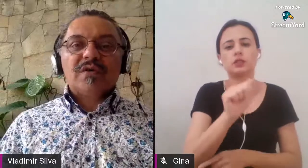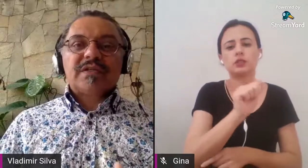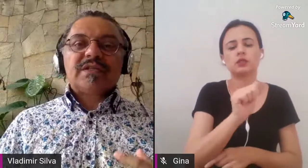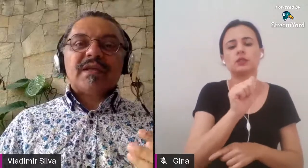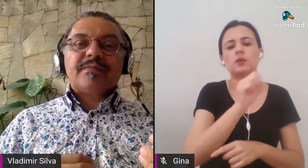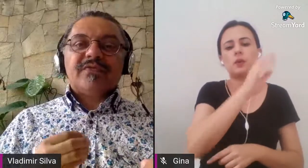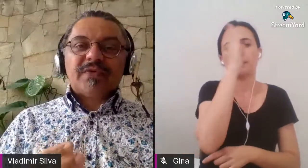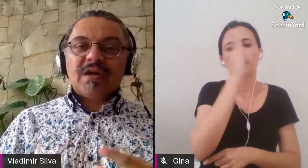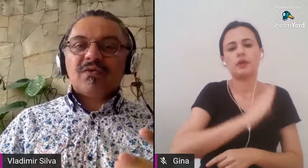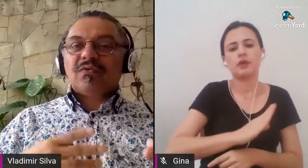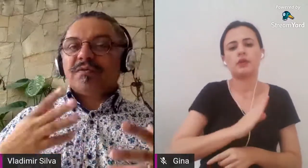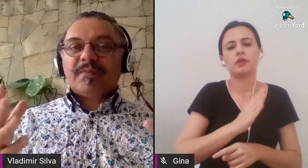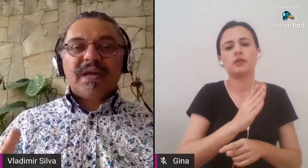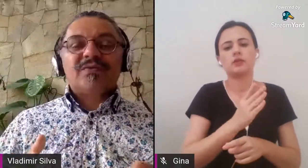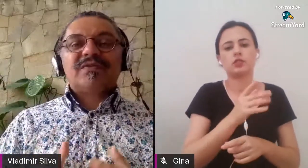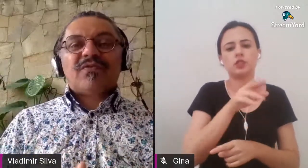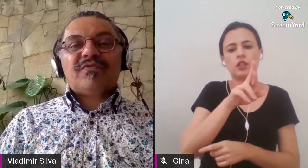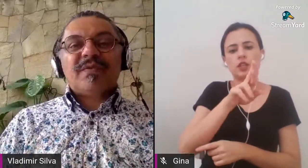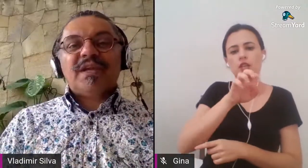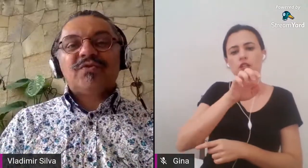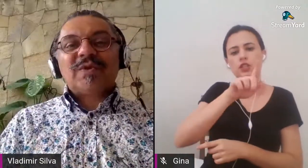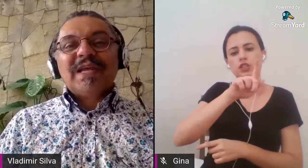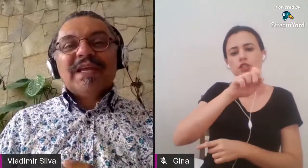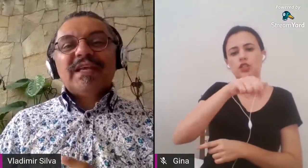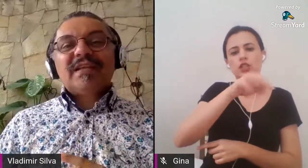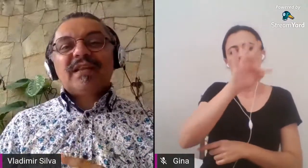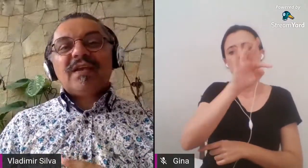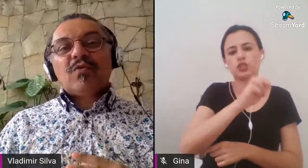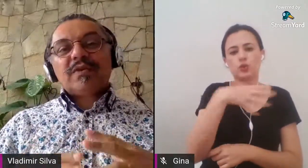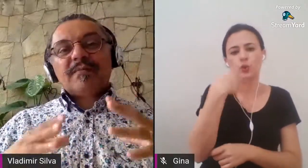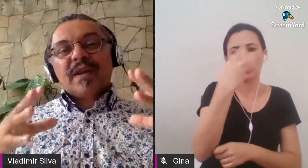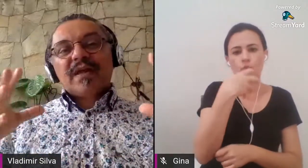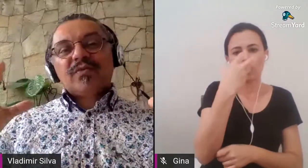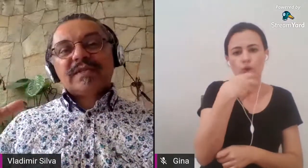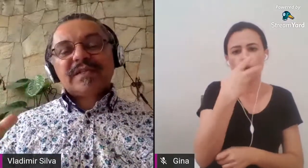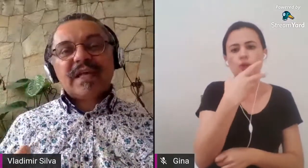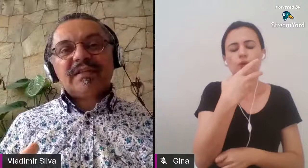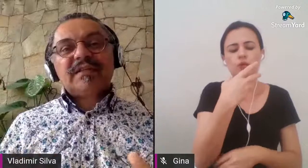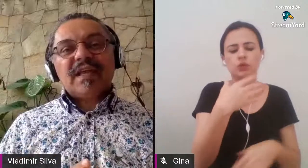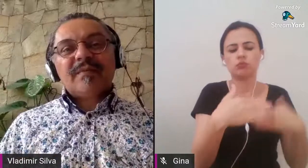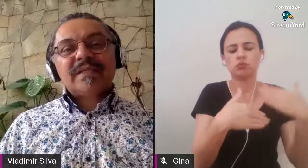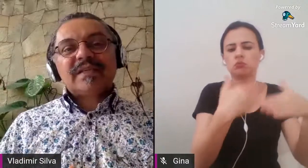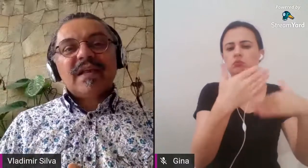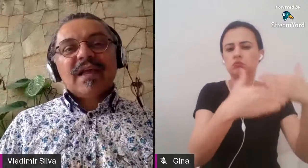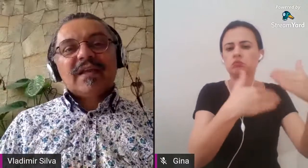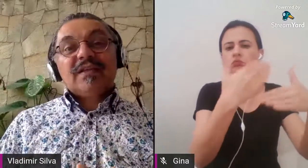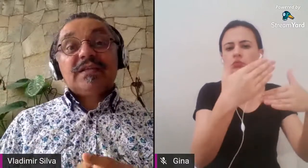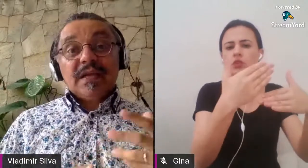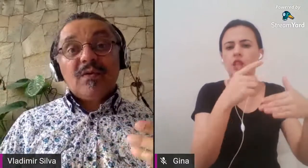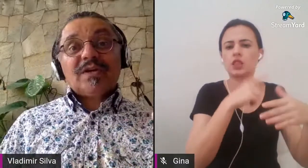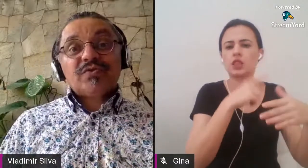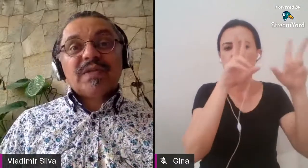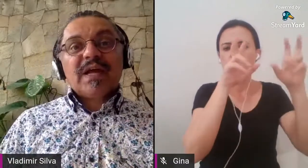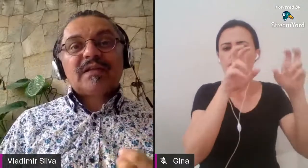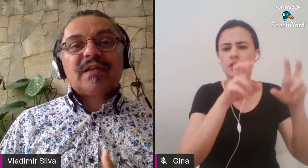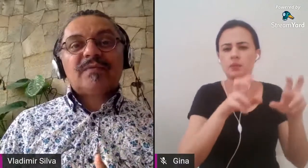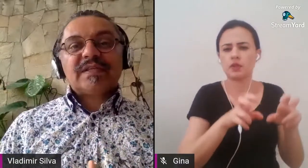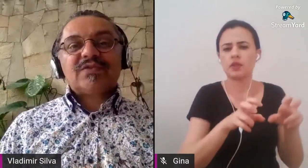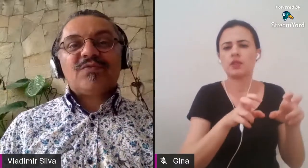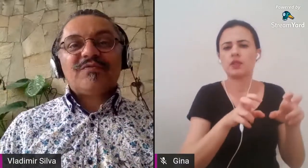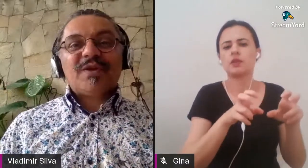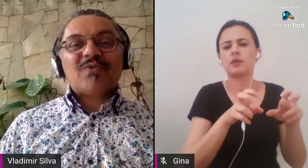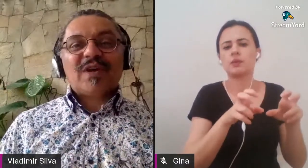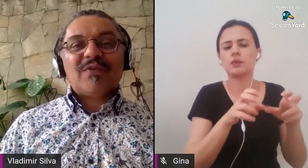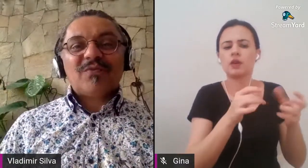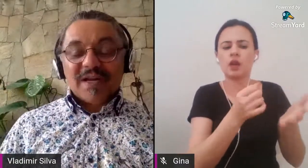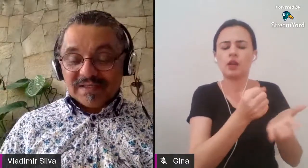Regentes de Coros, que está em franco e pleno desenvolvimento e que tem contemplado uma série de temas que irão ajudar,